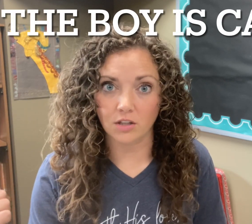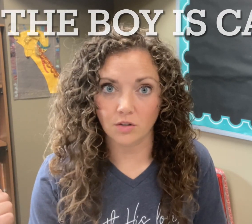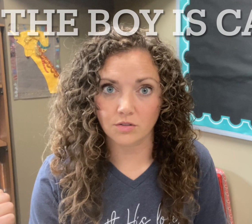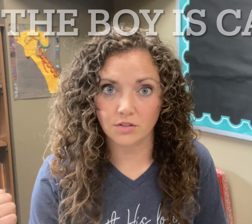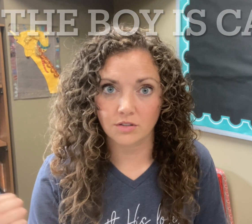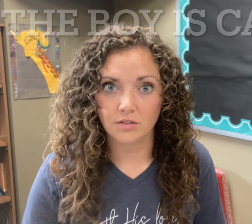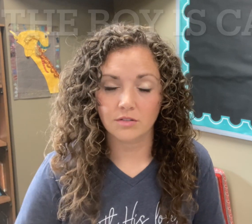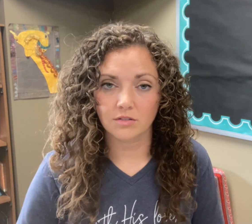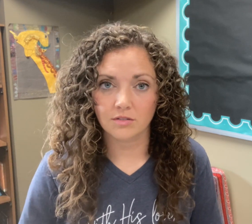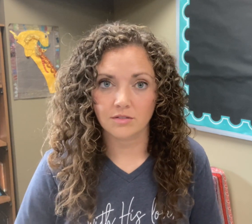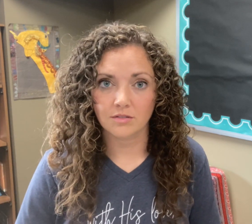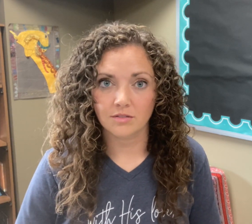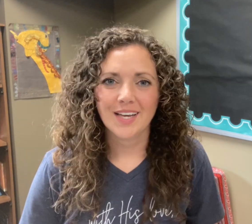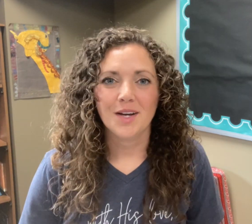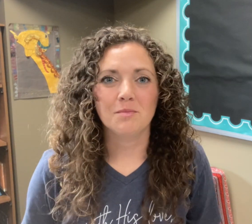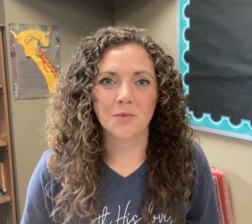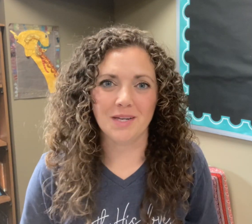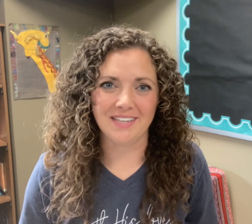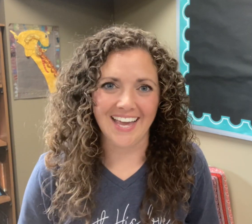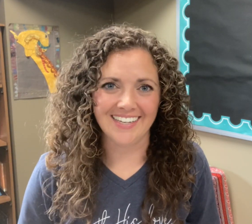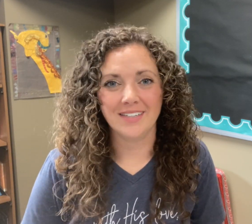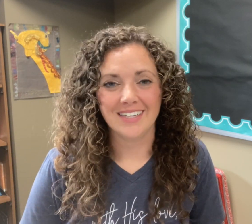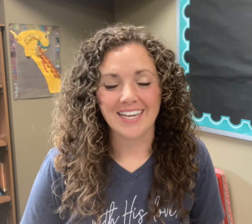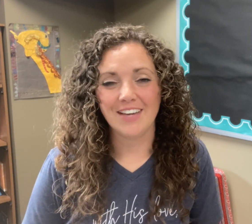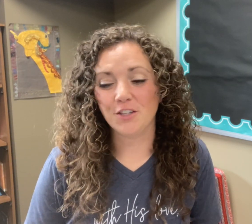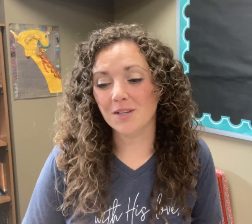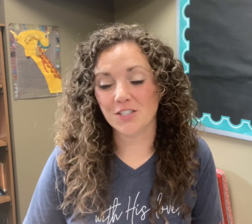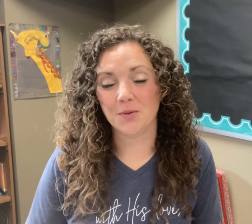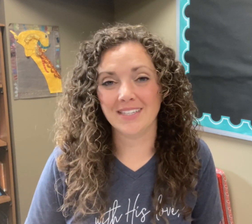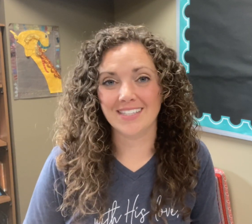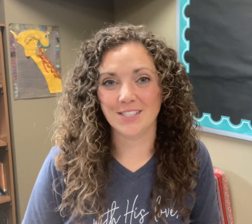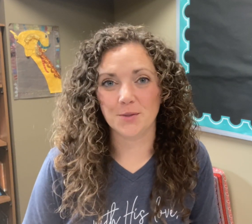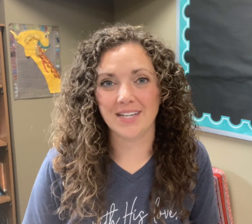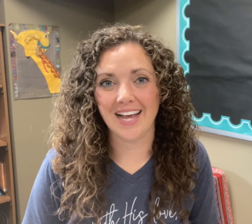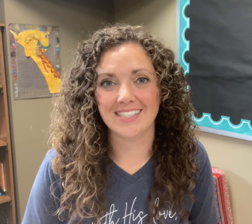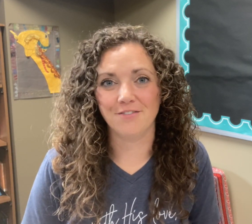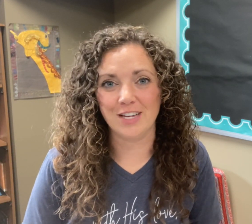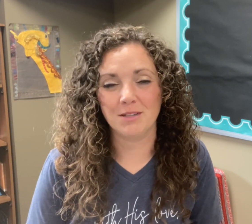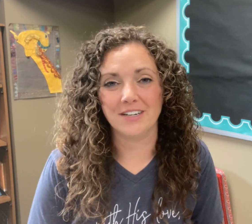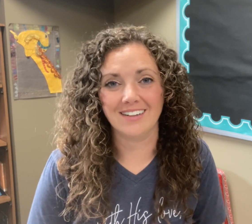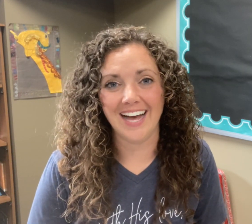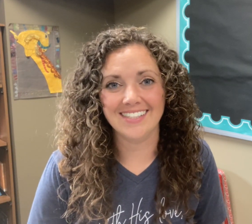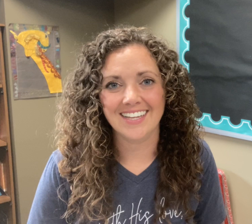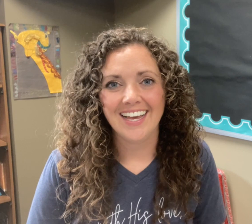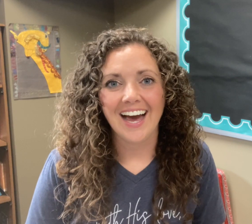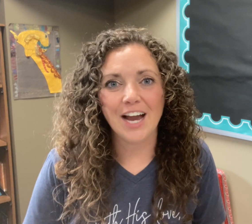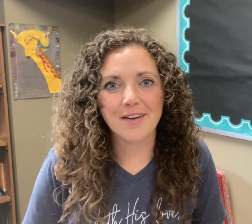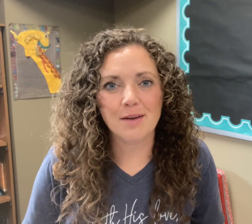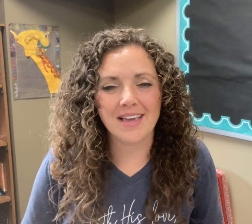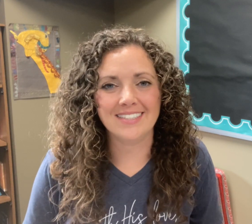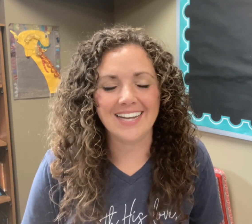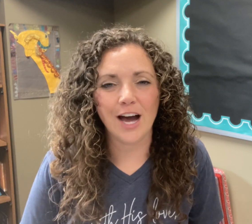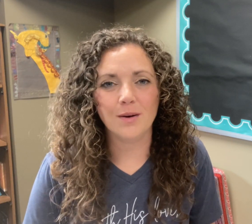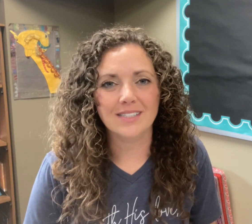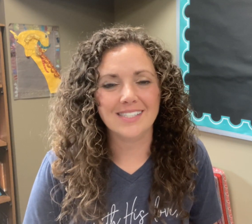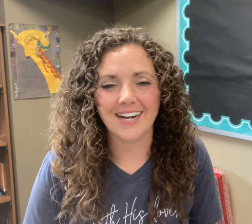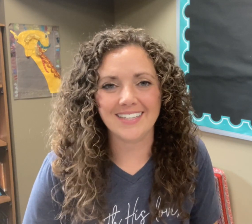Carlos. Muy bien. If you are doing this unit as a family or a class, I recommend now studying